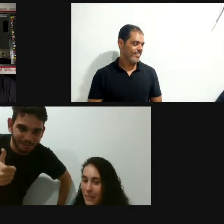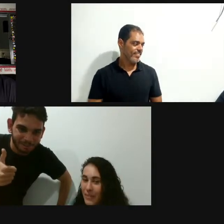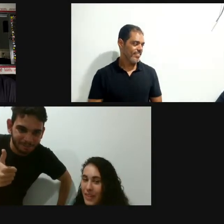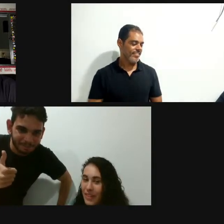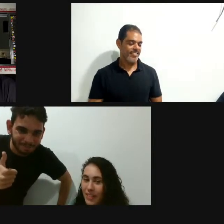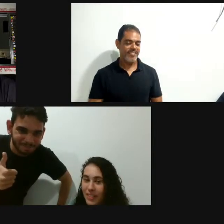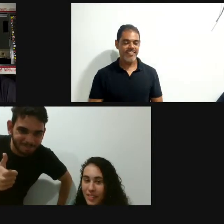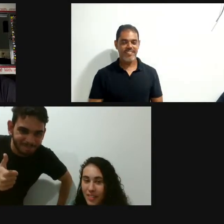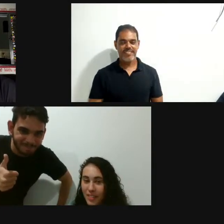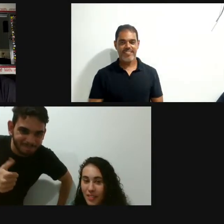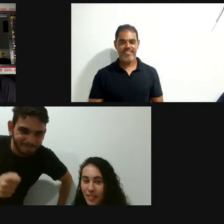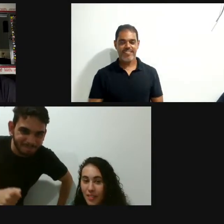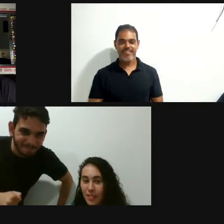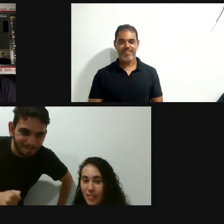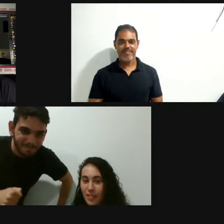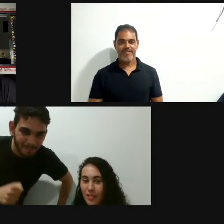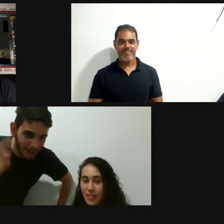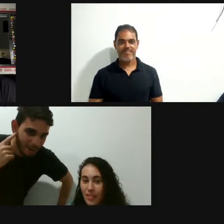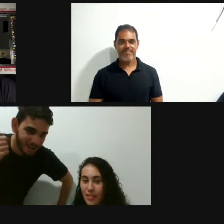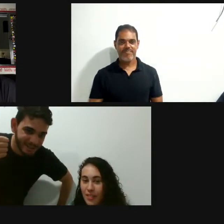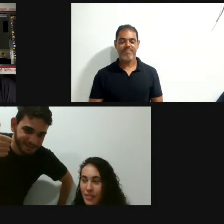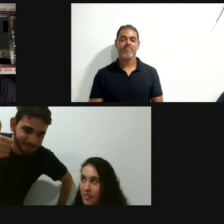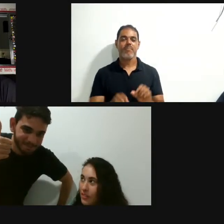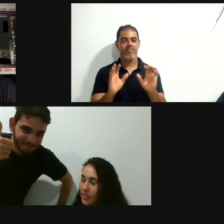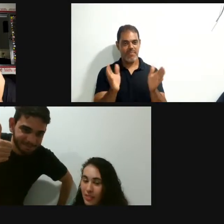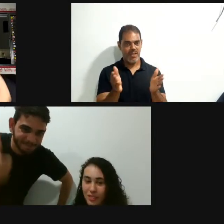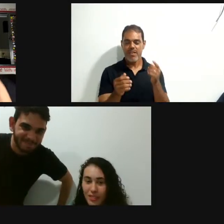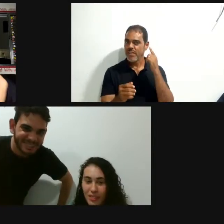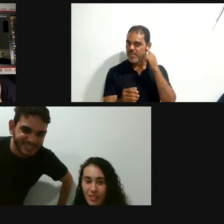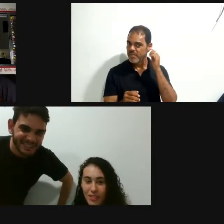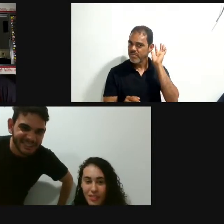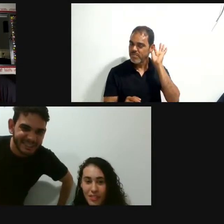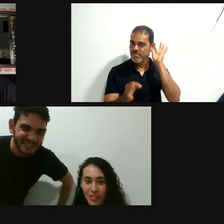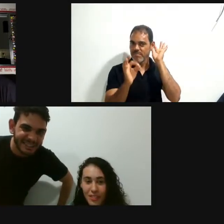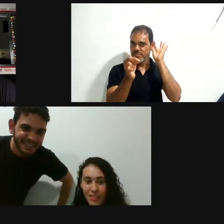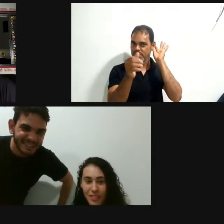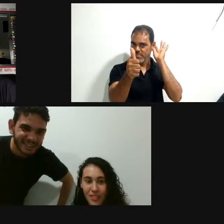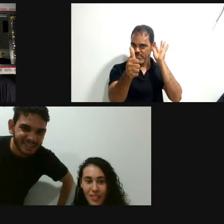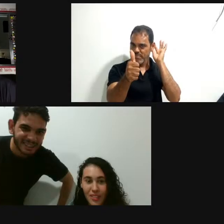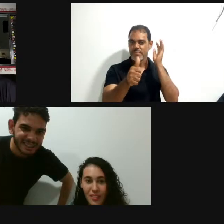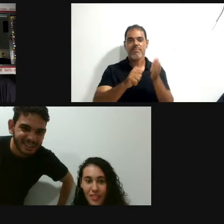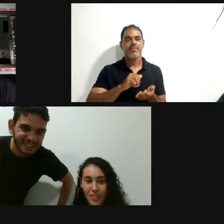Agora. Estão me ouvindo? Agora sim.